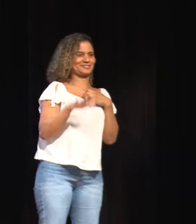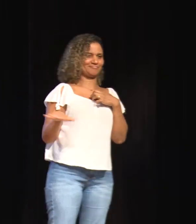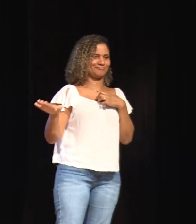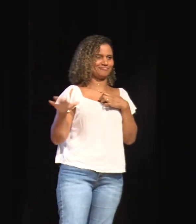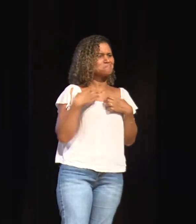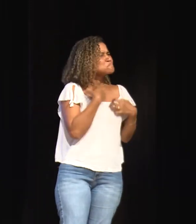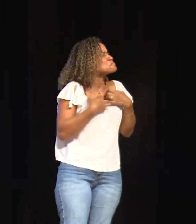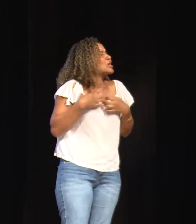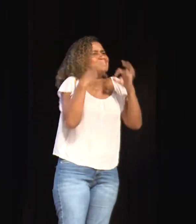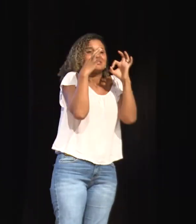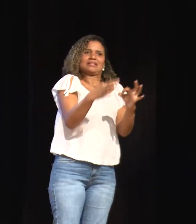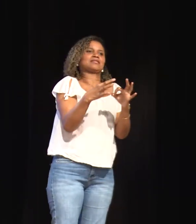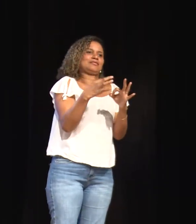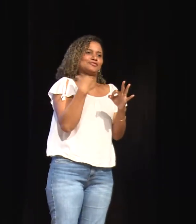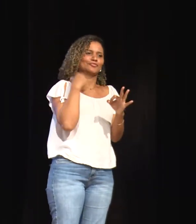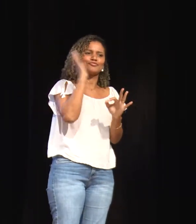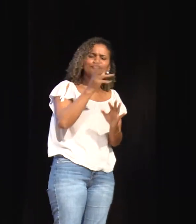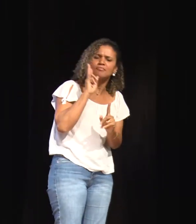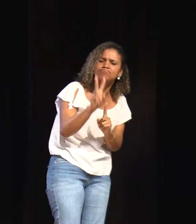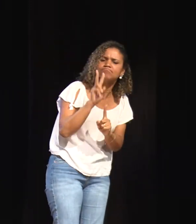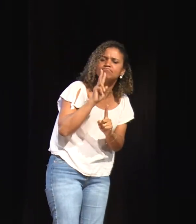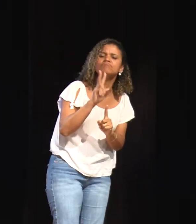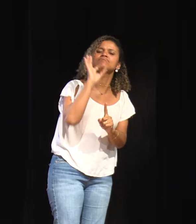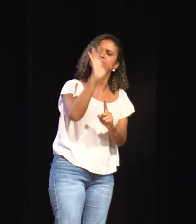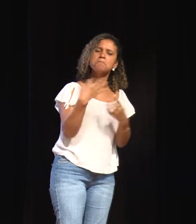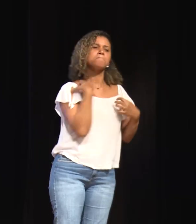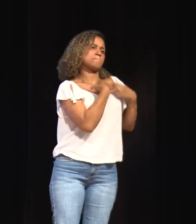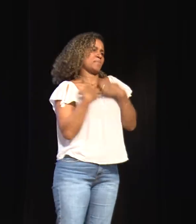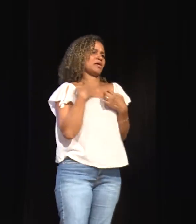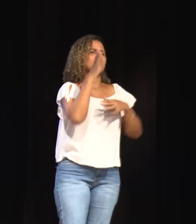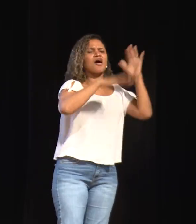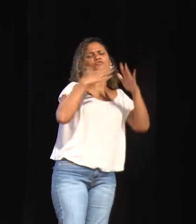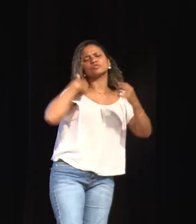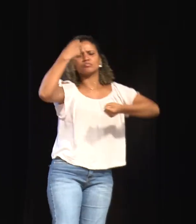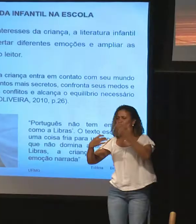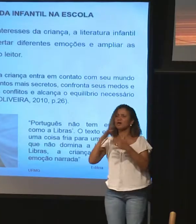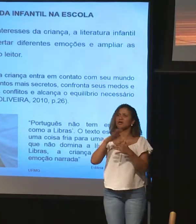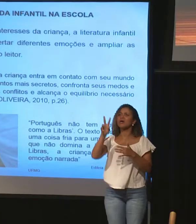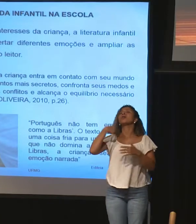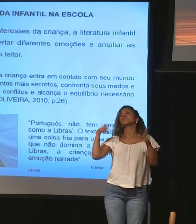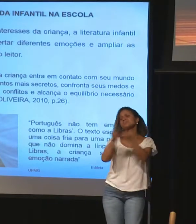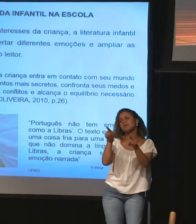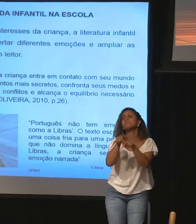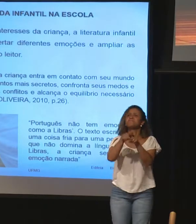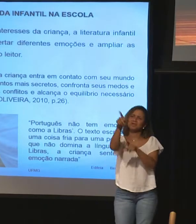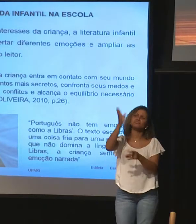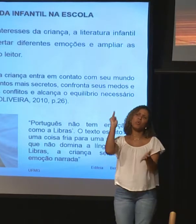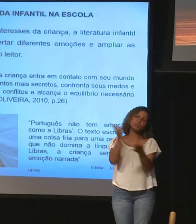mexe com esse imaginário das crianças. Então, eu percebo isso mesmo. Às vezes eu vou lá e explico, aí a criança